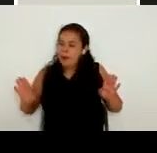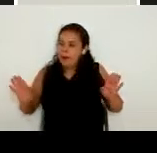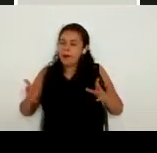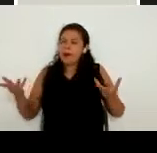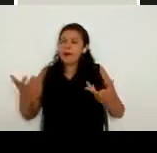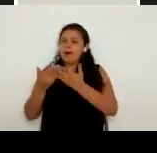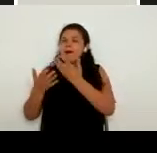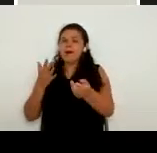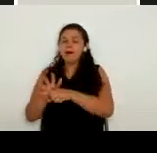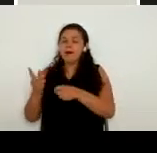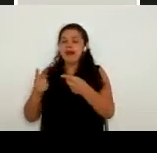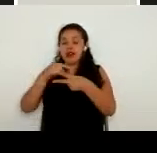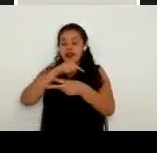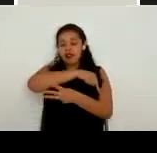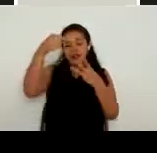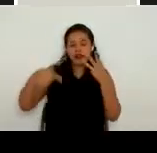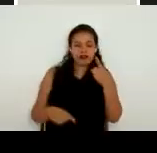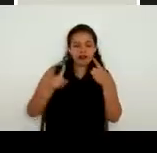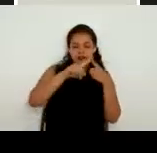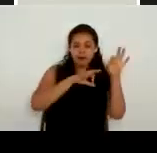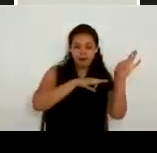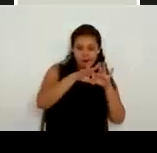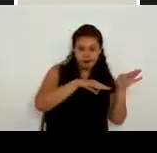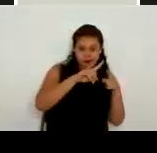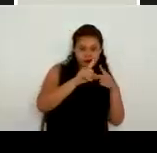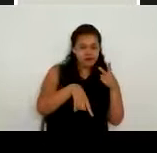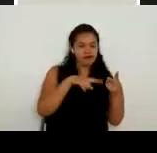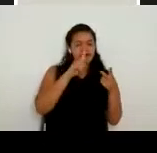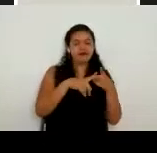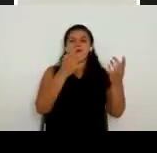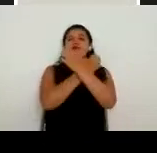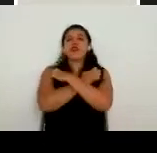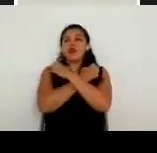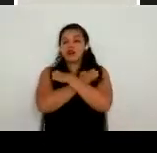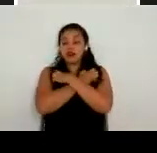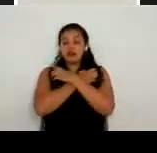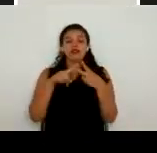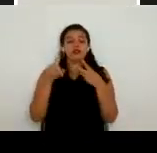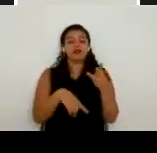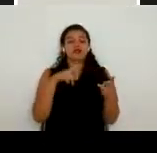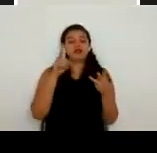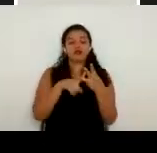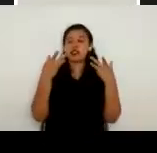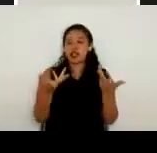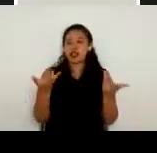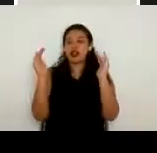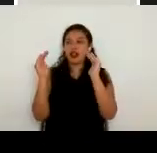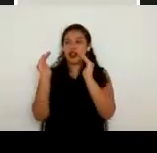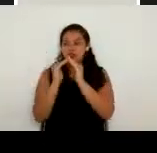dimensiones la del trabajo la de la educación y la de la vivienda